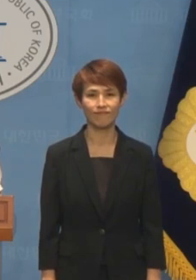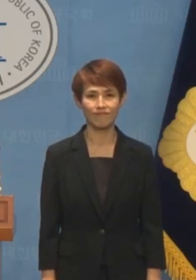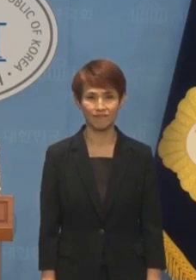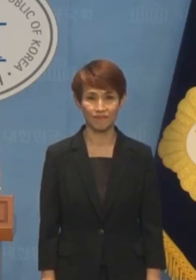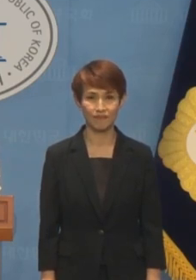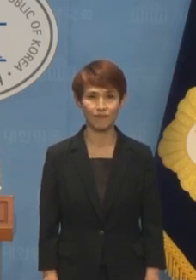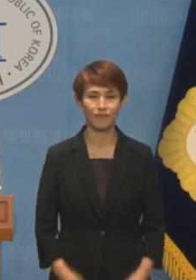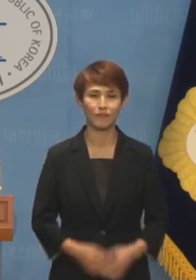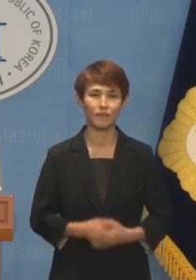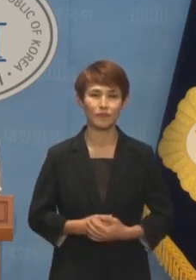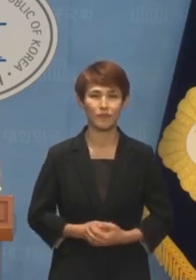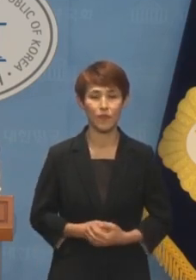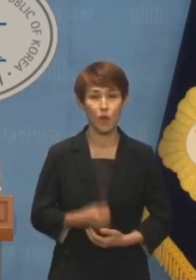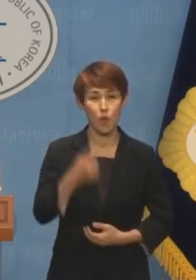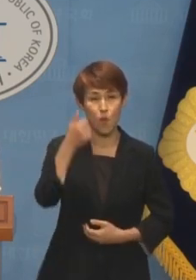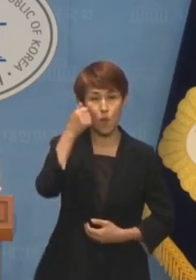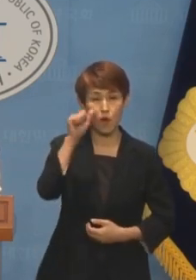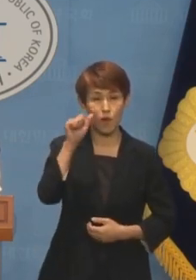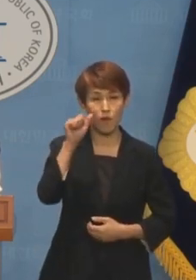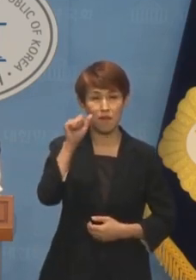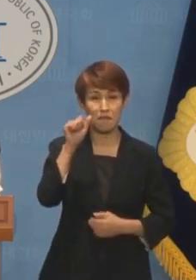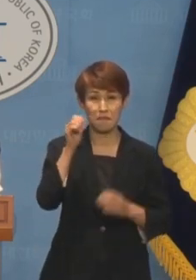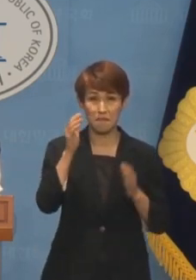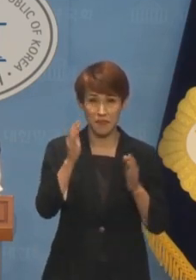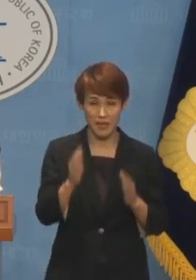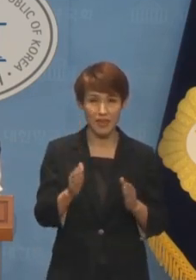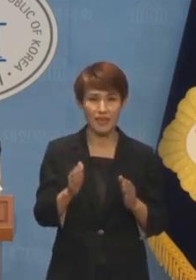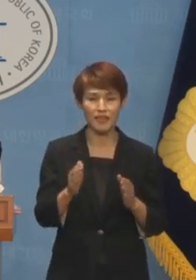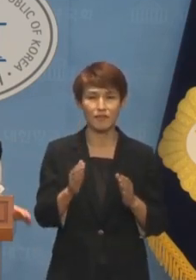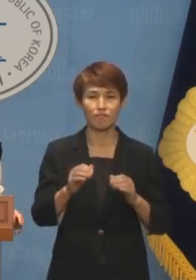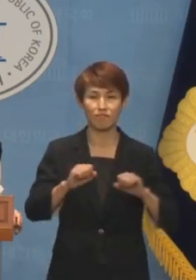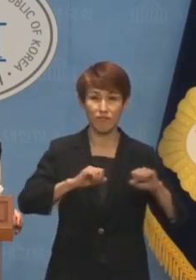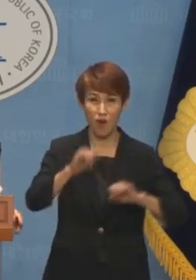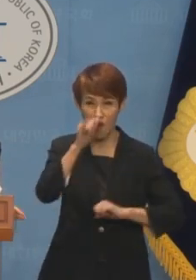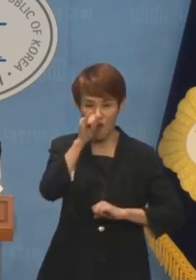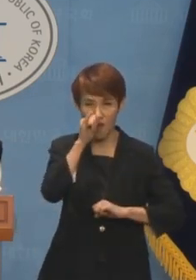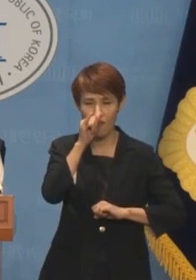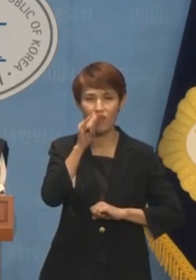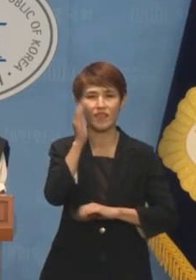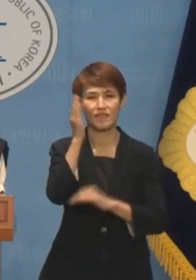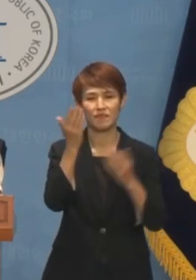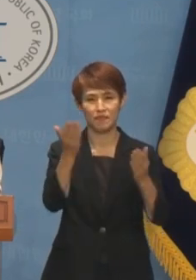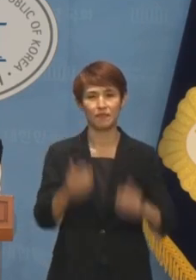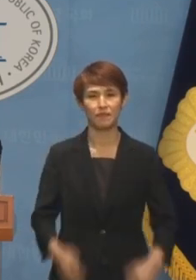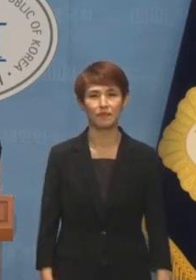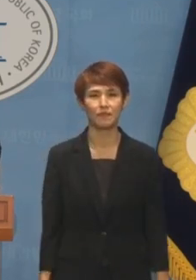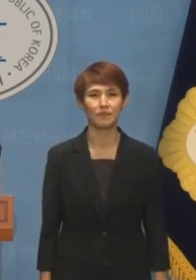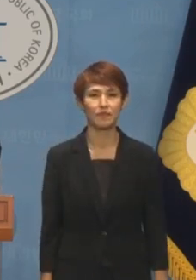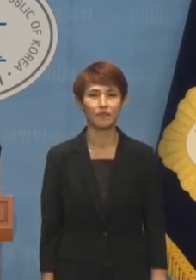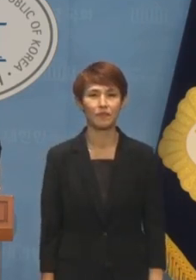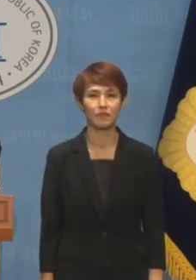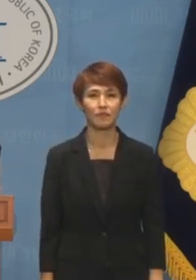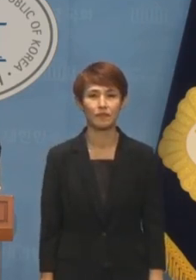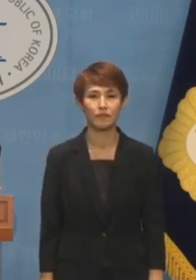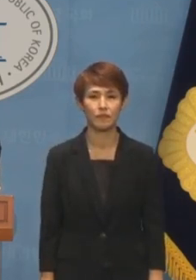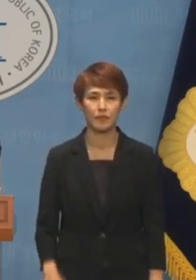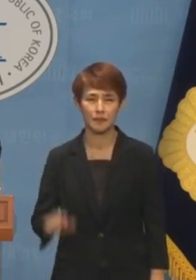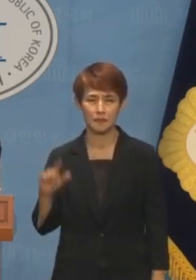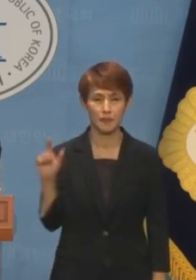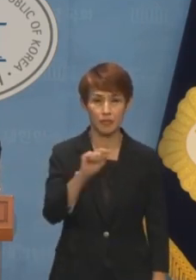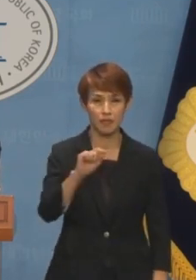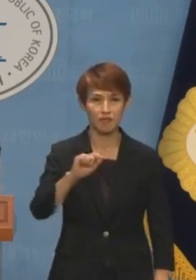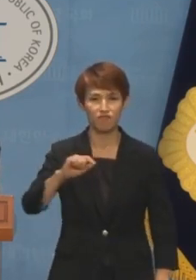네, 5개월 만에 모습을 드러낸 김건희 여사 관련한 논평 하겠습니다. 더 빠르게,